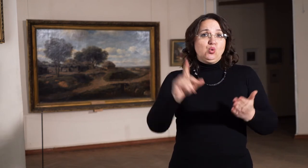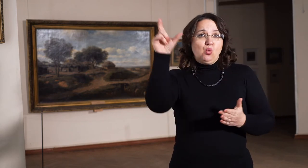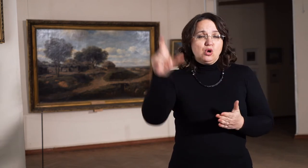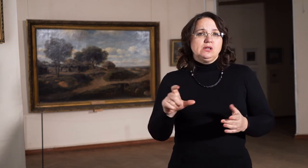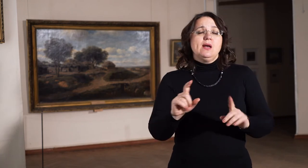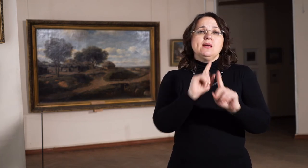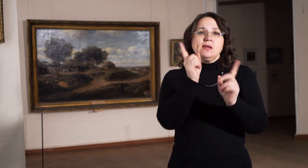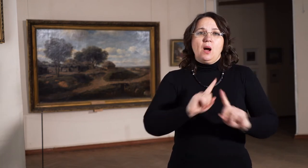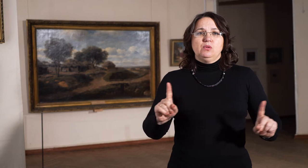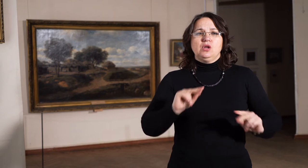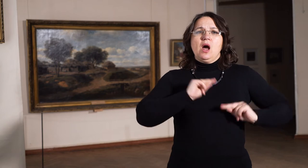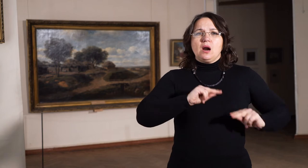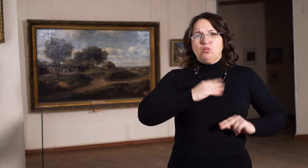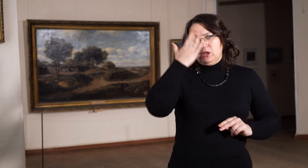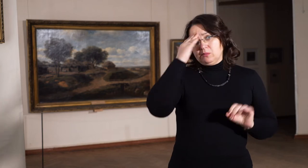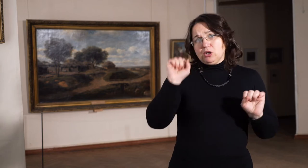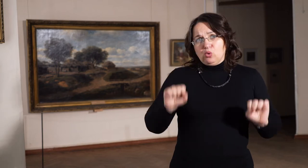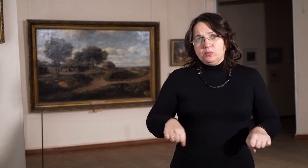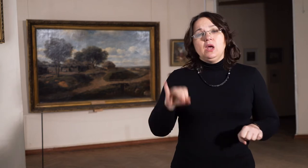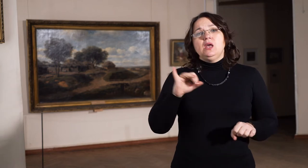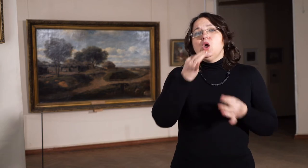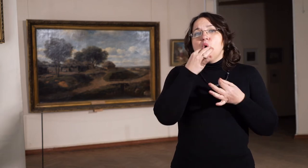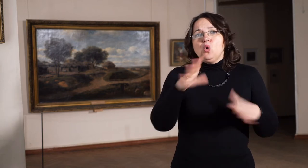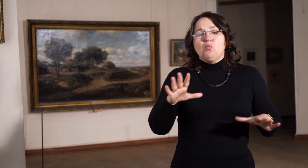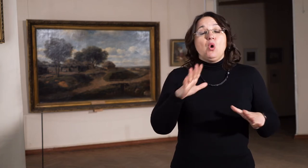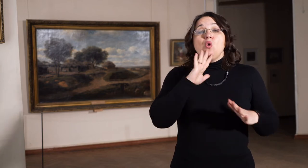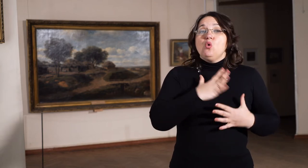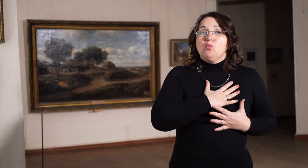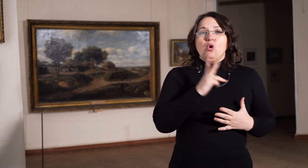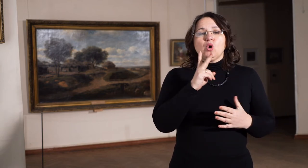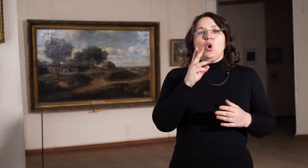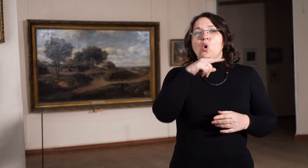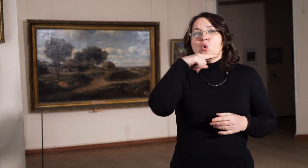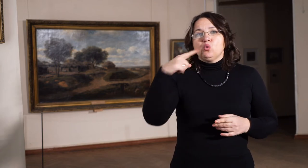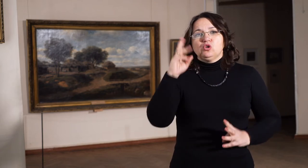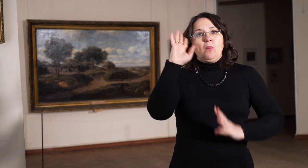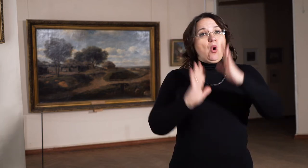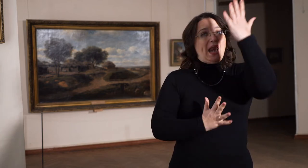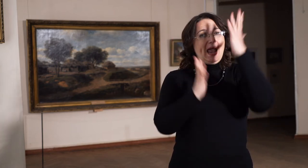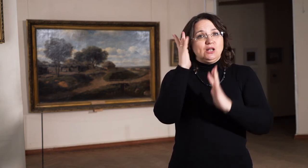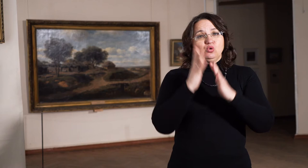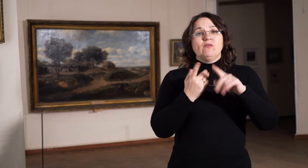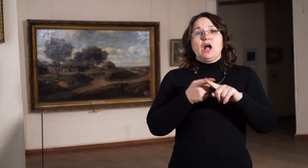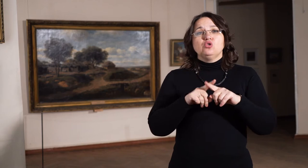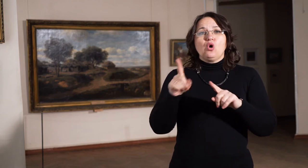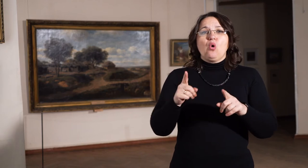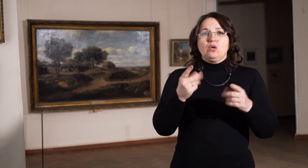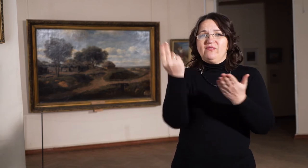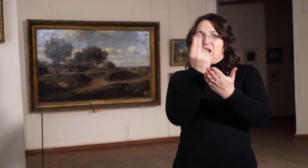необычайной работоспособностью и любовью к русскому лесу, который он воспел в своих картинах. Он считал